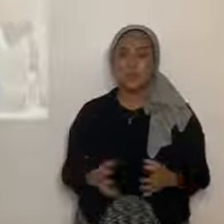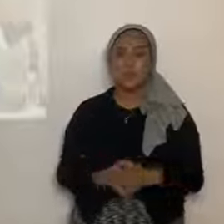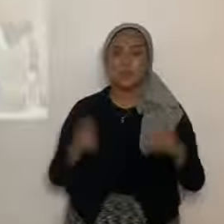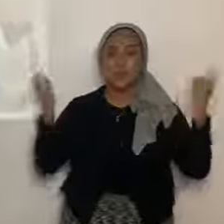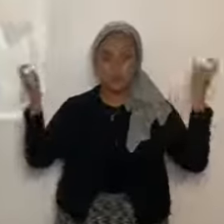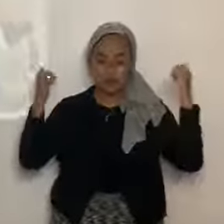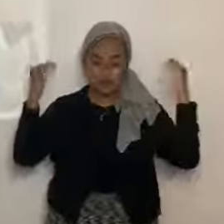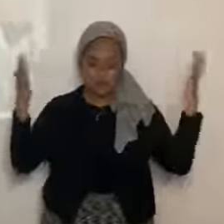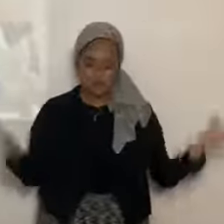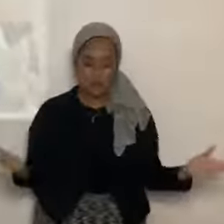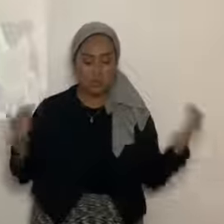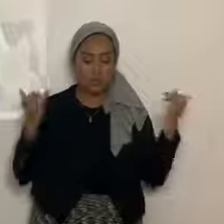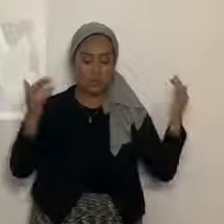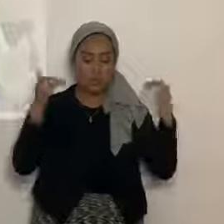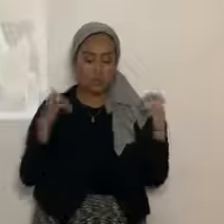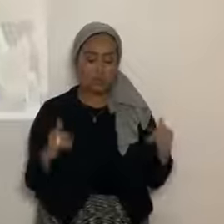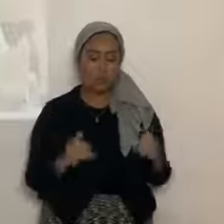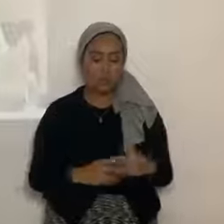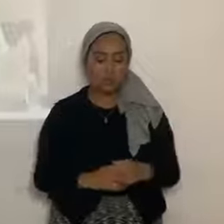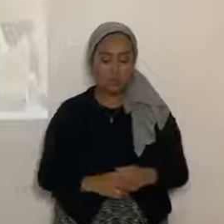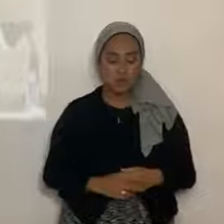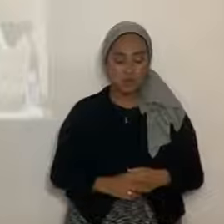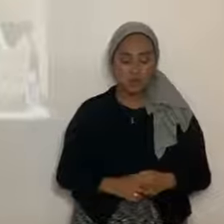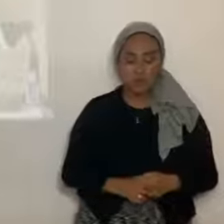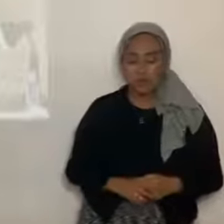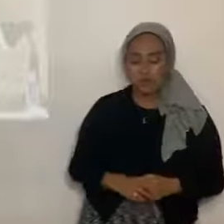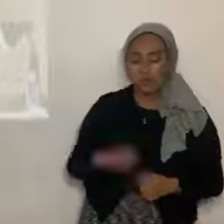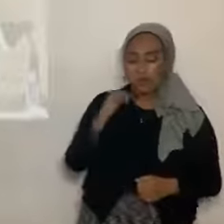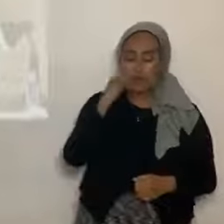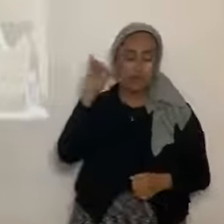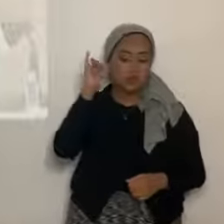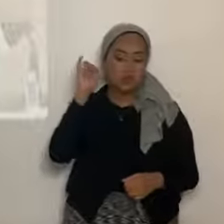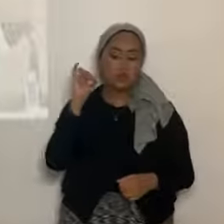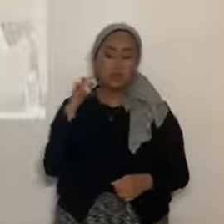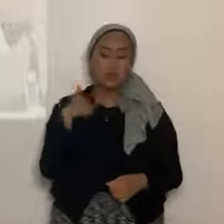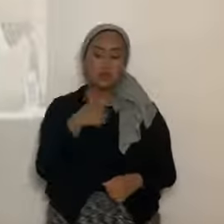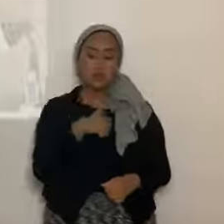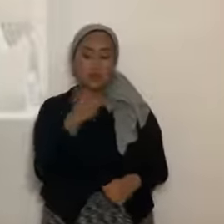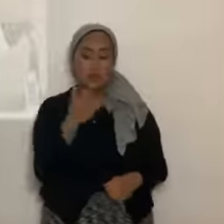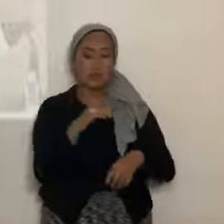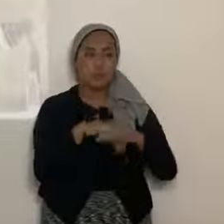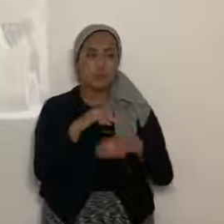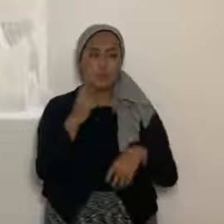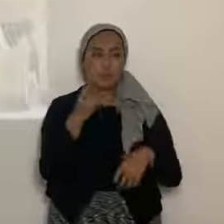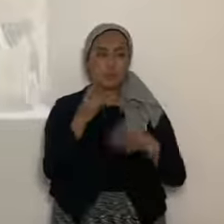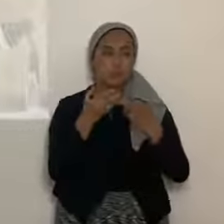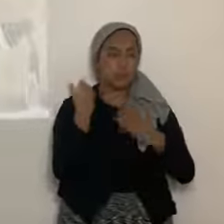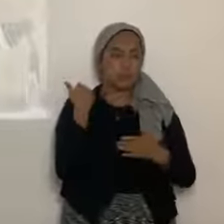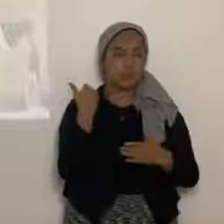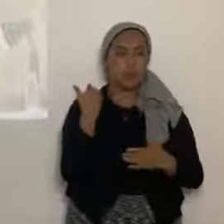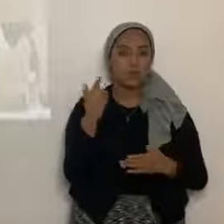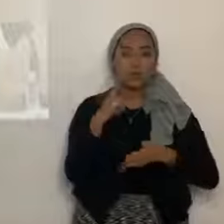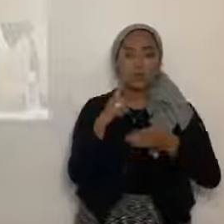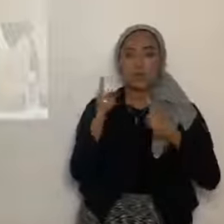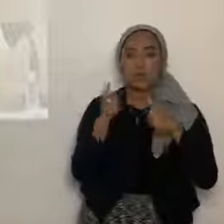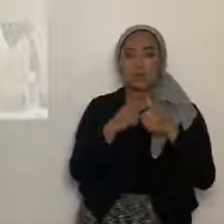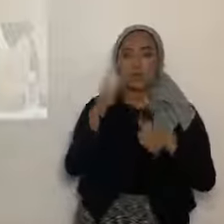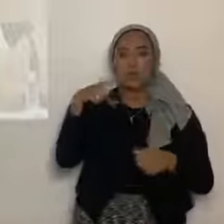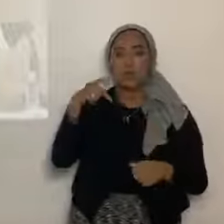Aleluya. Ahora, ayer veíamos, el miércoles, perdón, vamos a Primera de Pedro, hermanos, Primera de